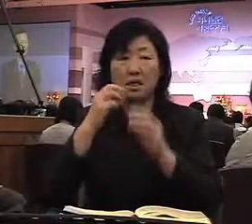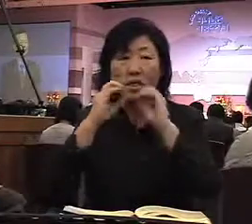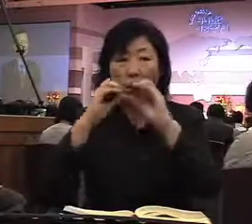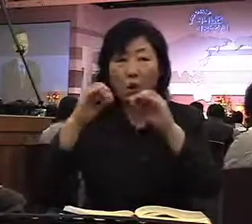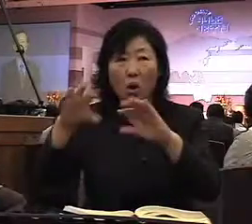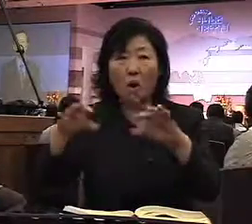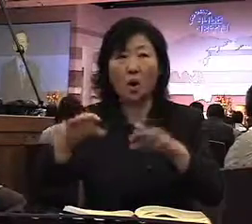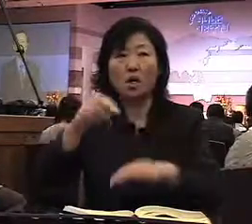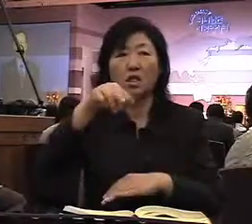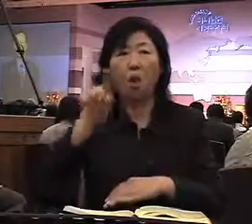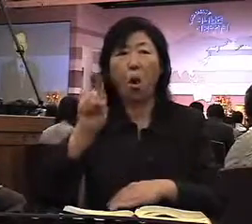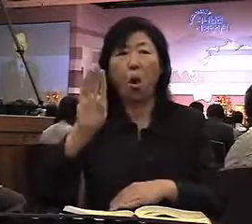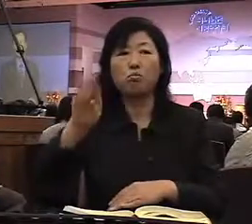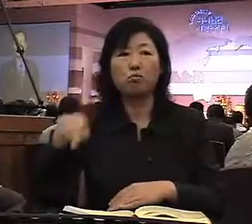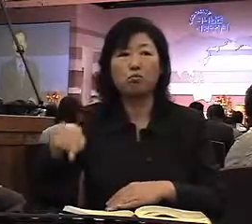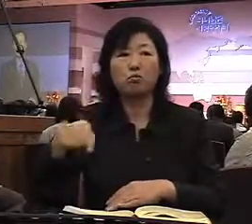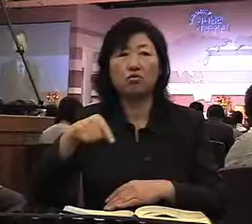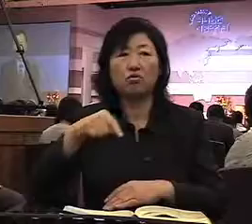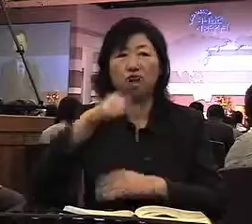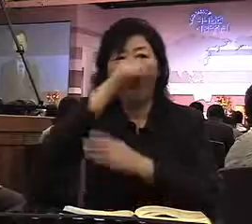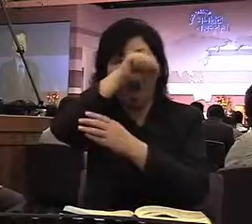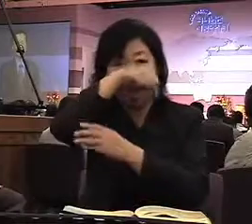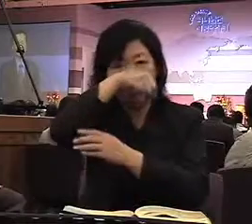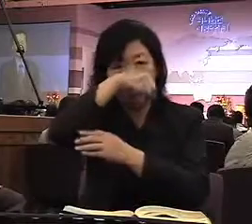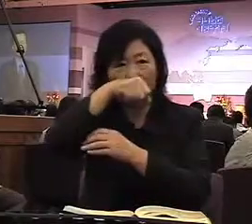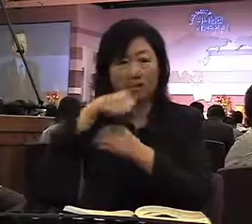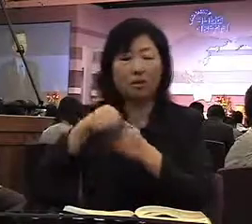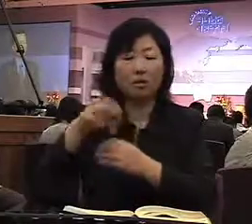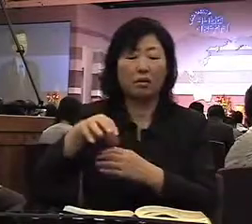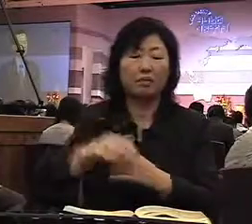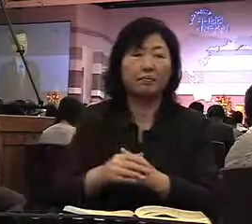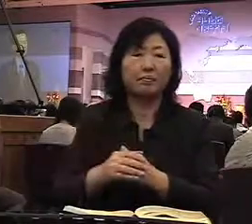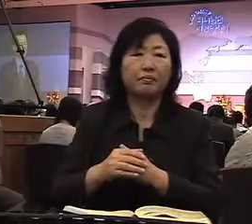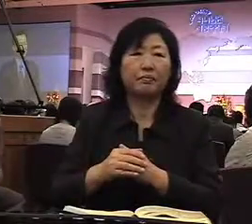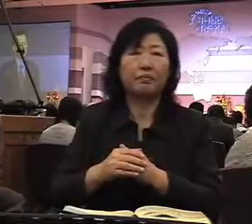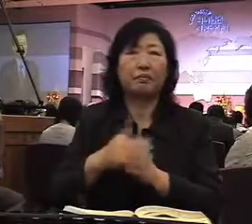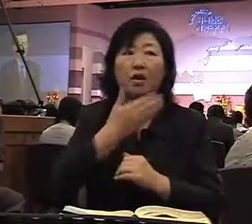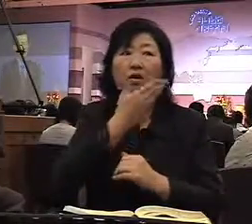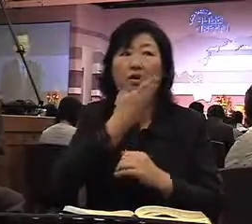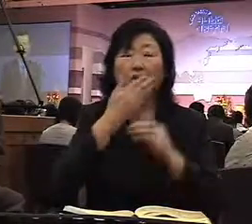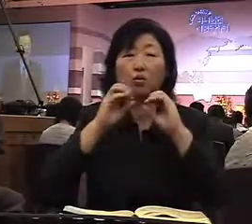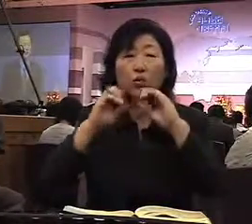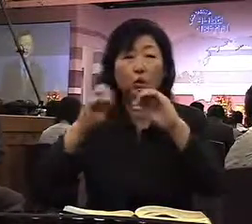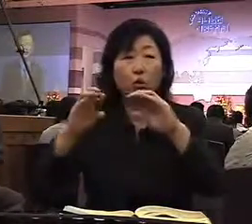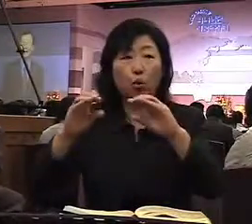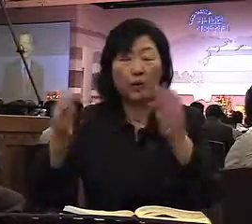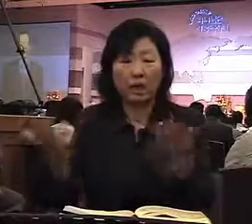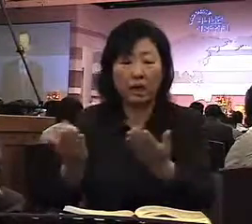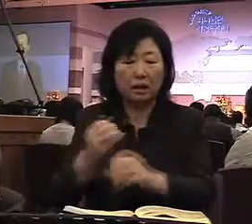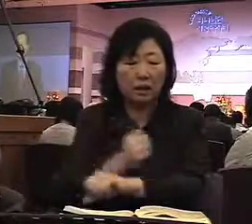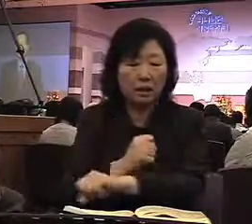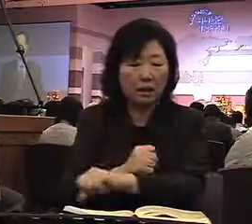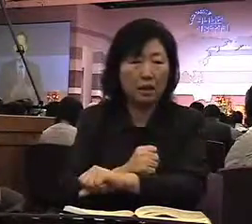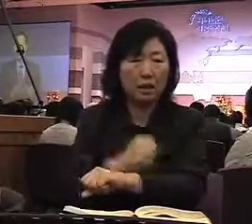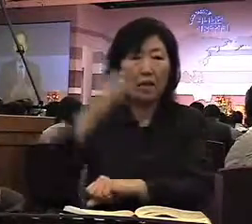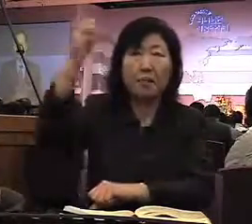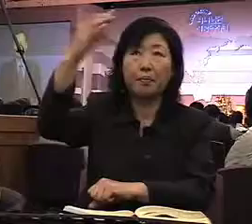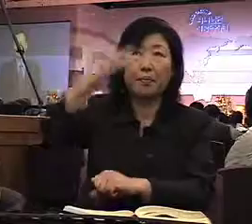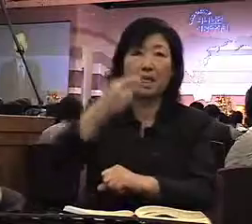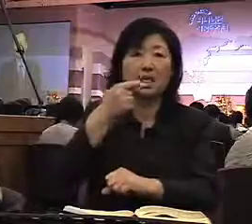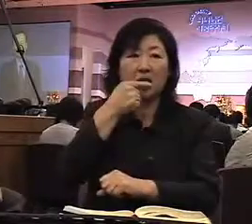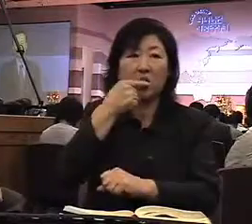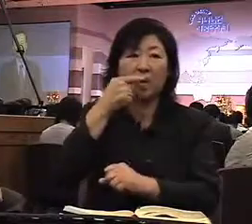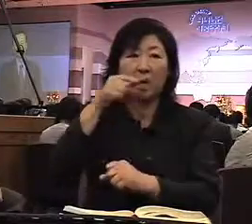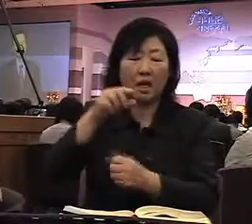서부 아프리카에서 15년 동안 너무나 귀하게 사역을 하셨고요. 그때 사실 빛과 성에 나와 있는 여러 글을